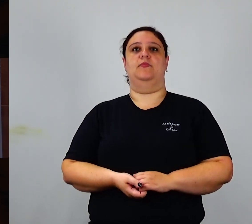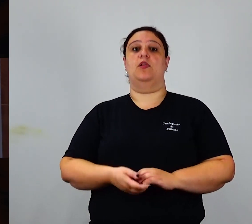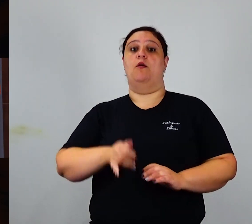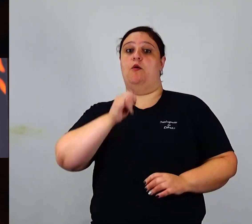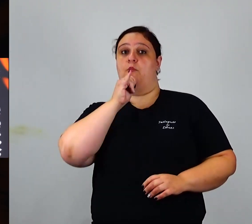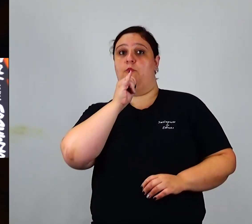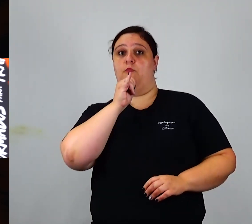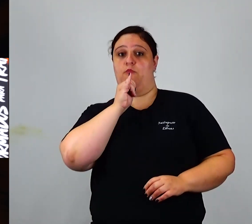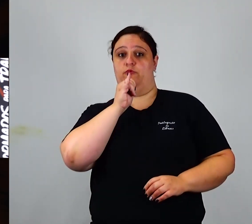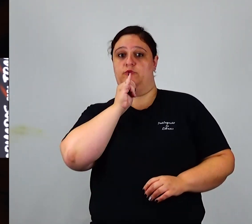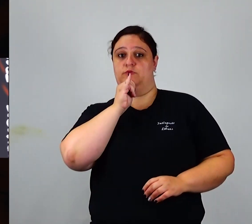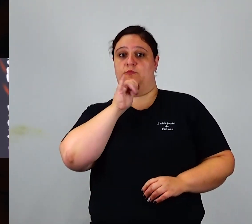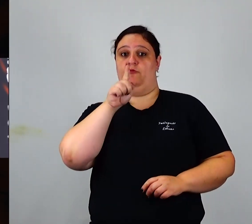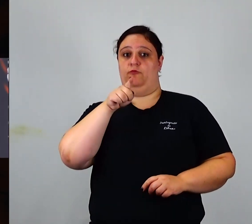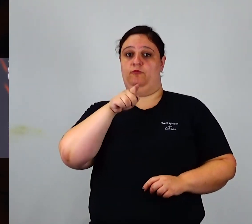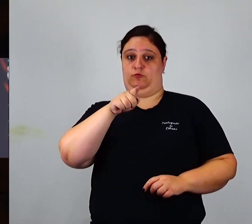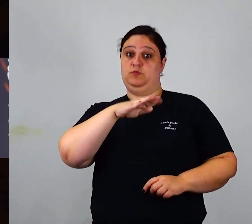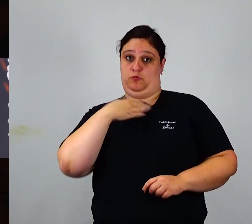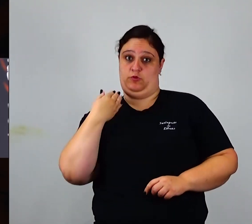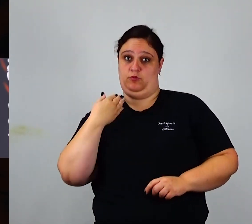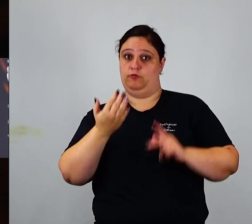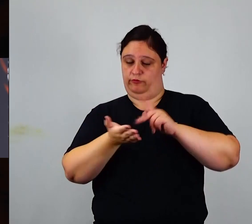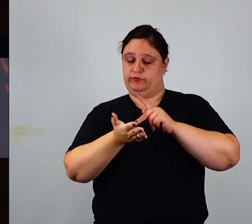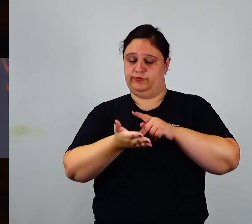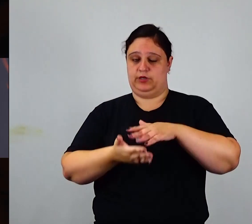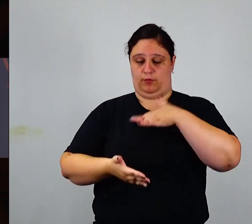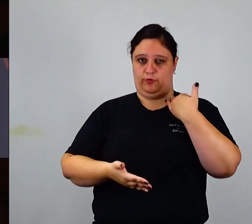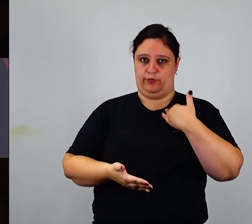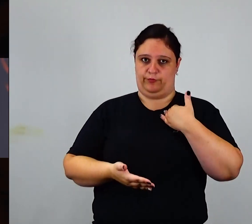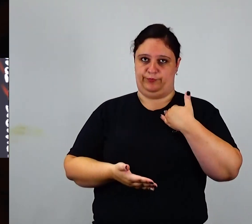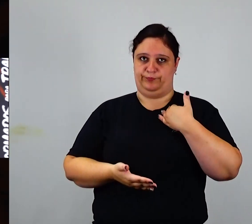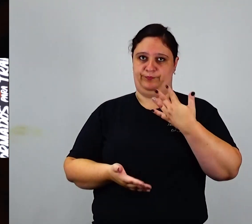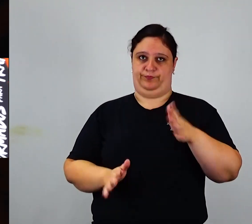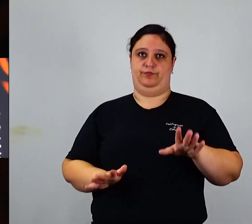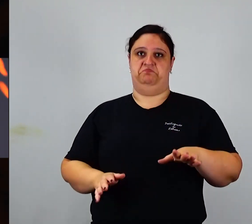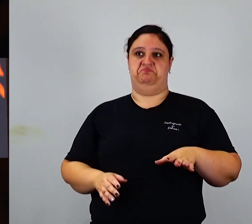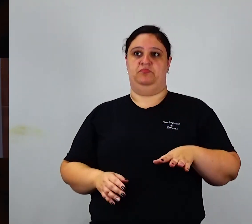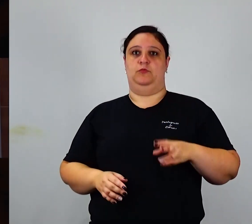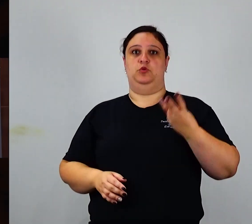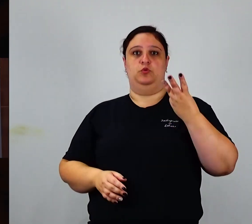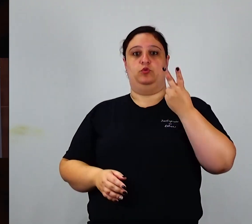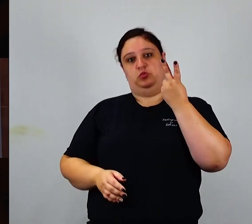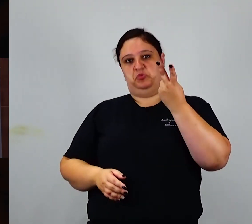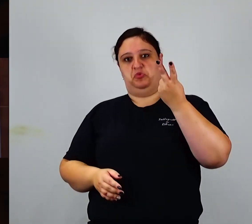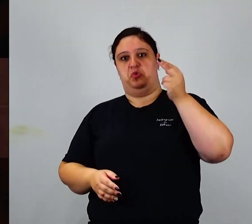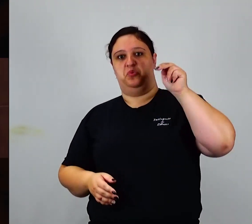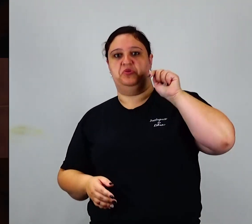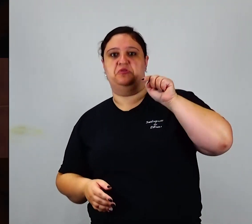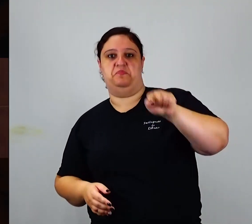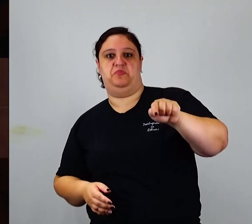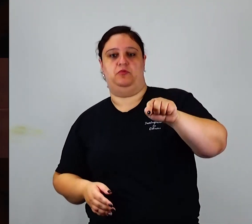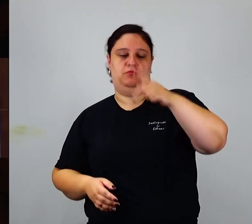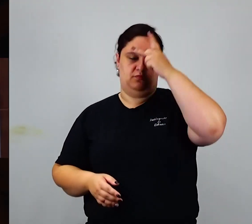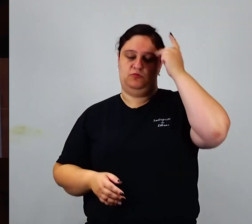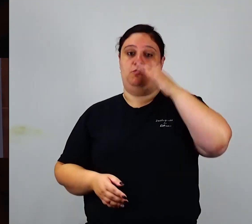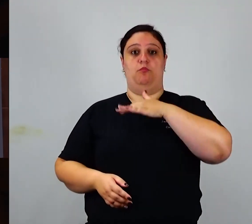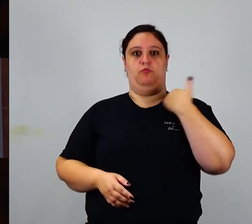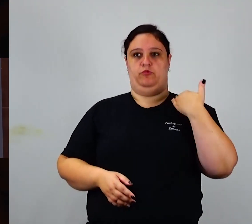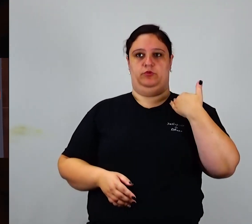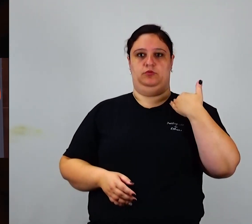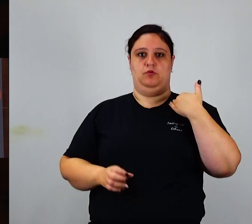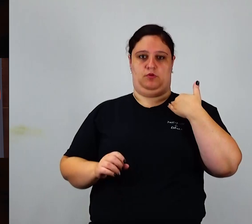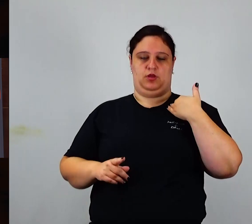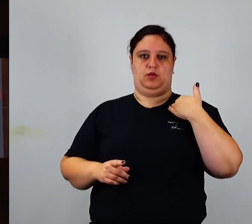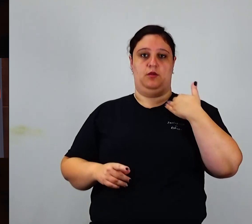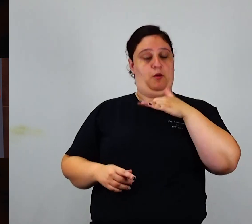Suponham que vocês tenham morrido, tá? Então, aqui, 2.000 pessoas aqui mais ou menos, todos mortos,